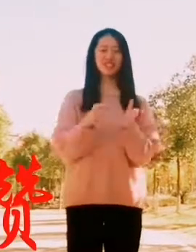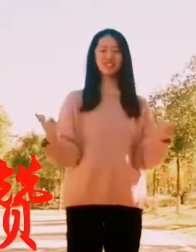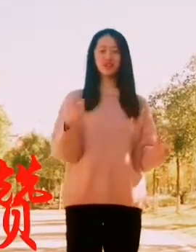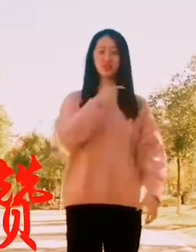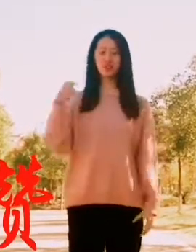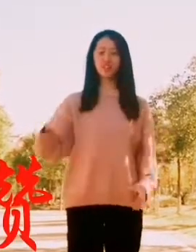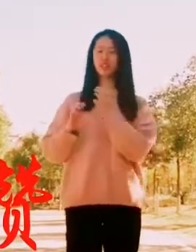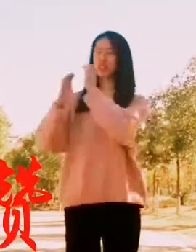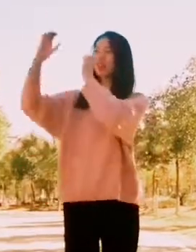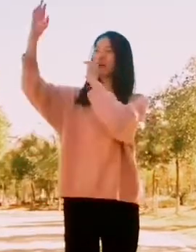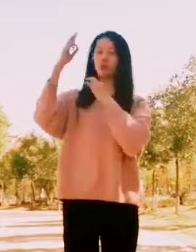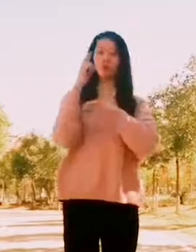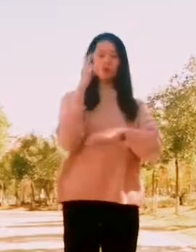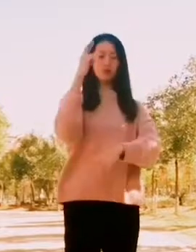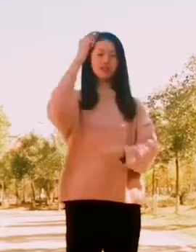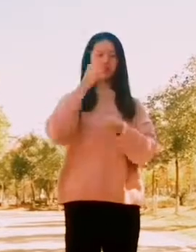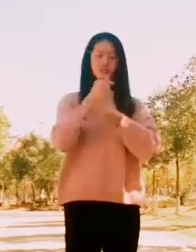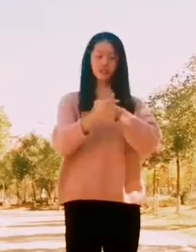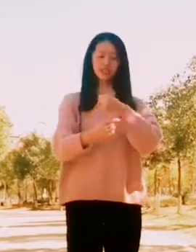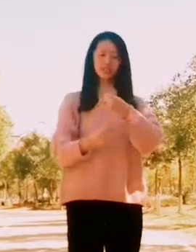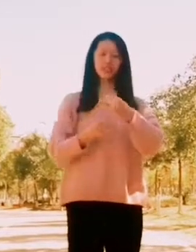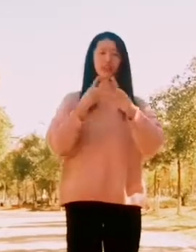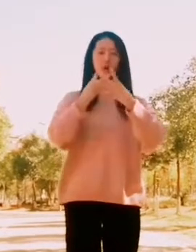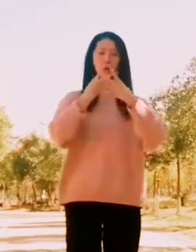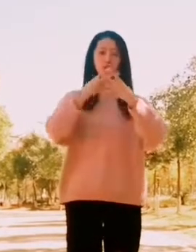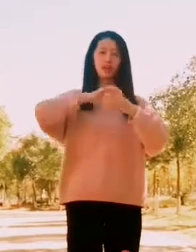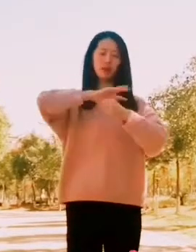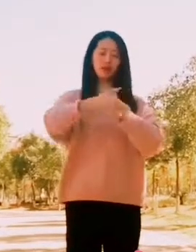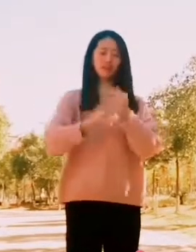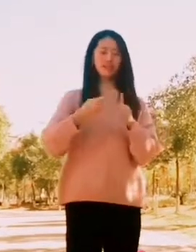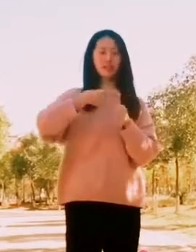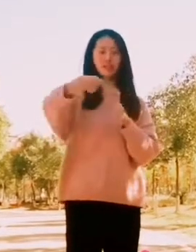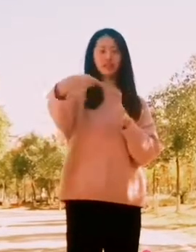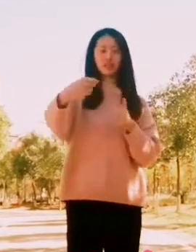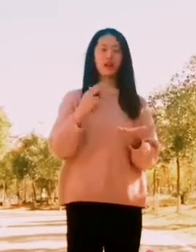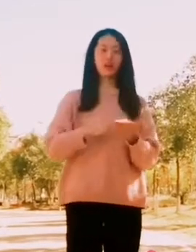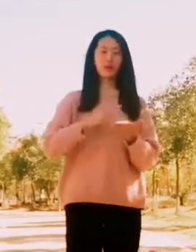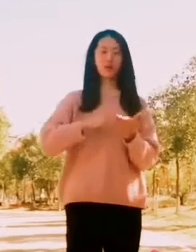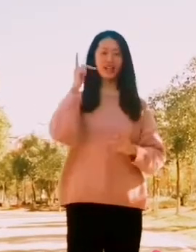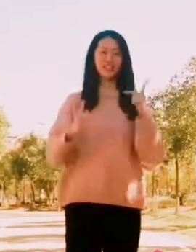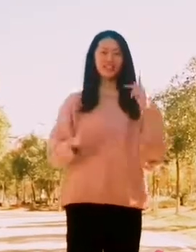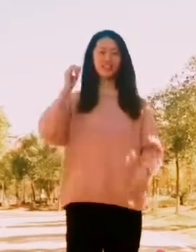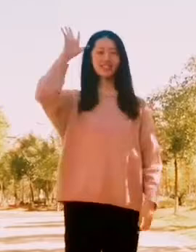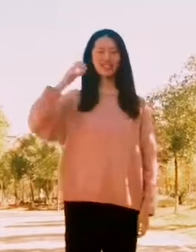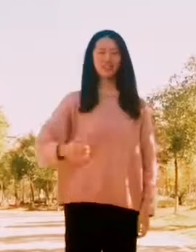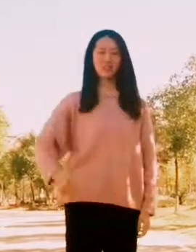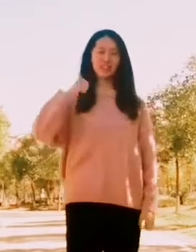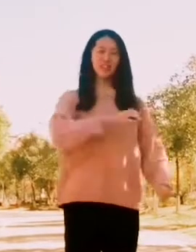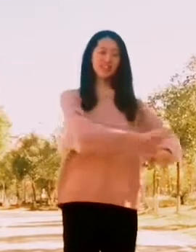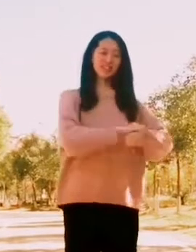的中国田野，悟空墨子身中飞上天，互联网在世界最顶端，文化科技创新的凸显，技